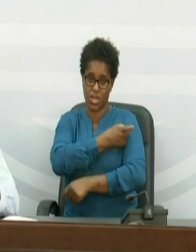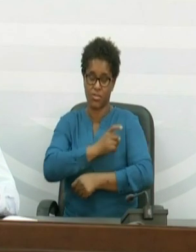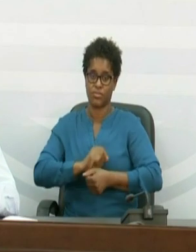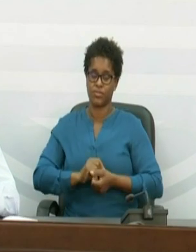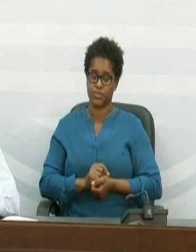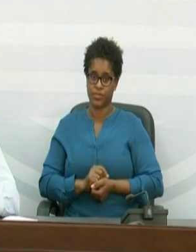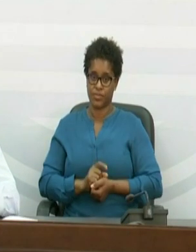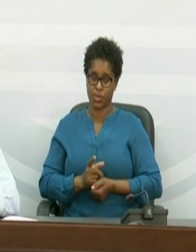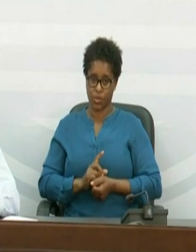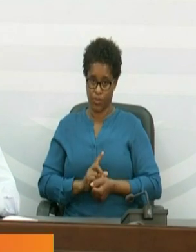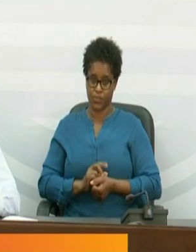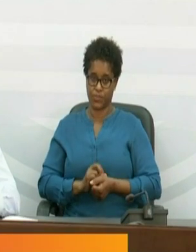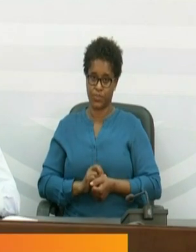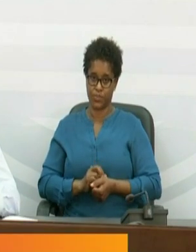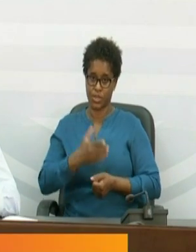portanto,